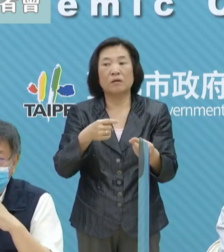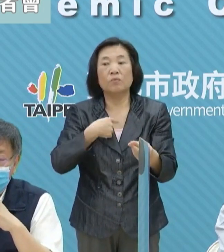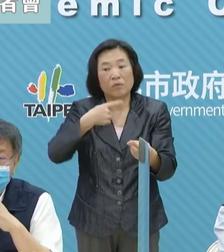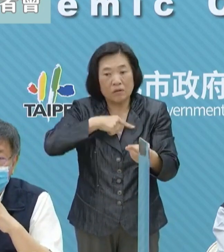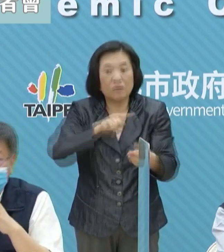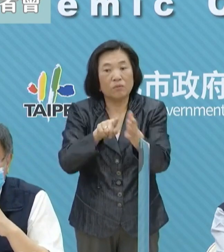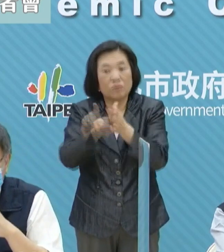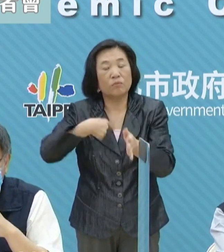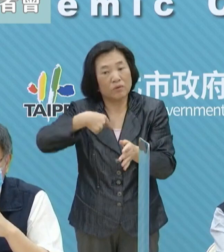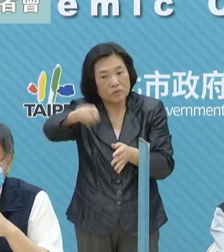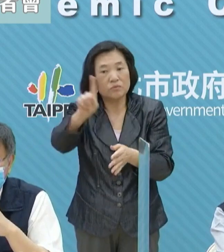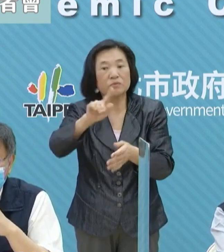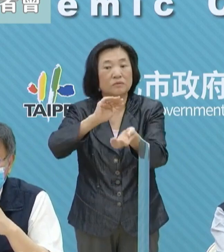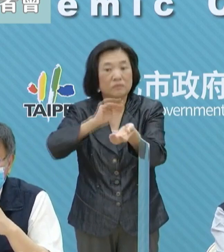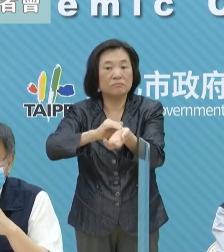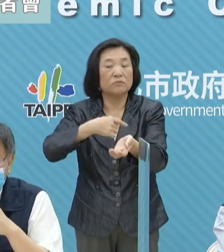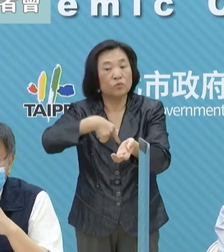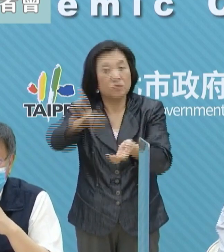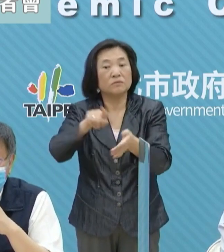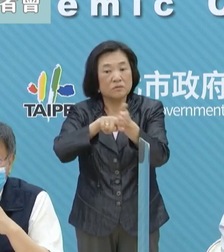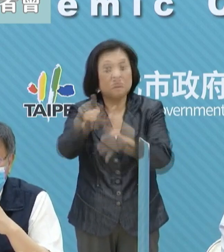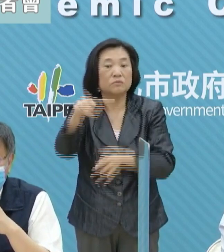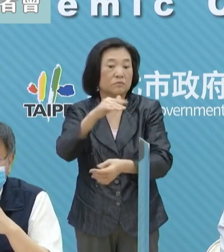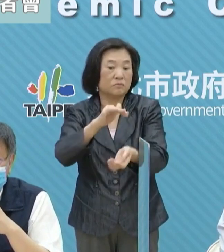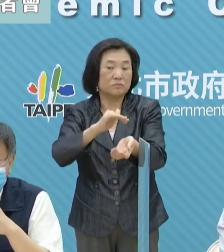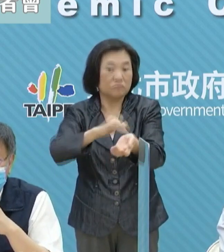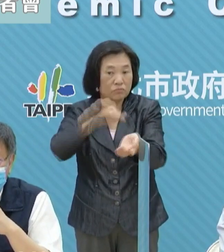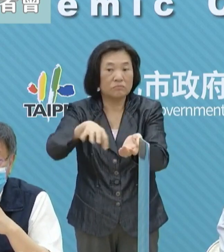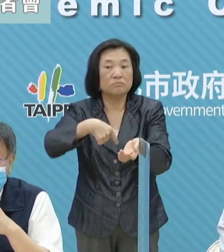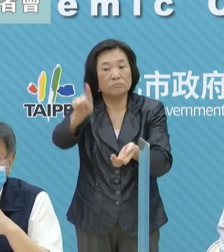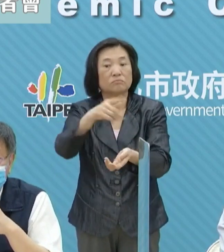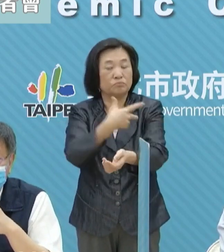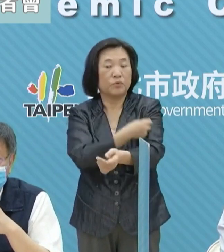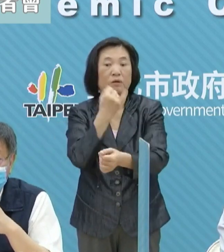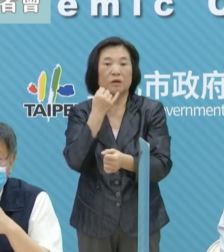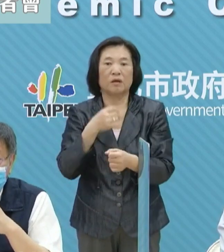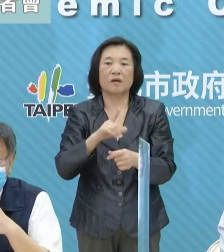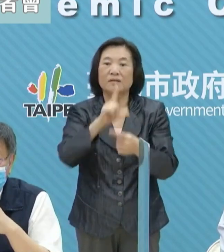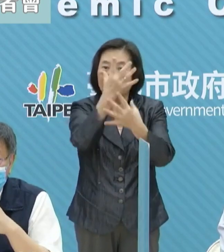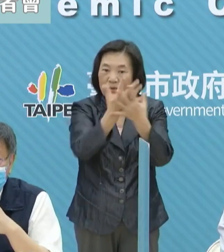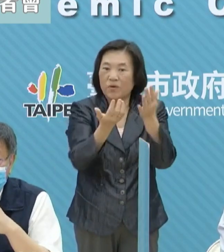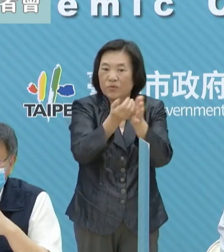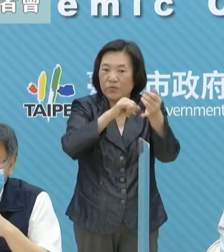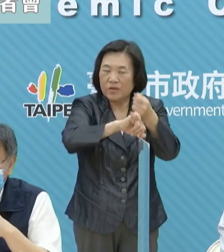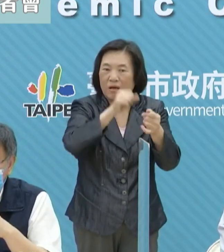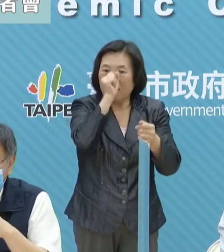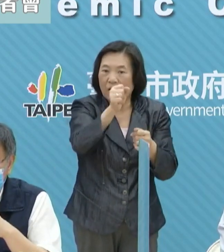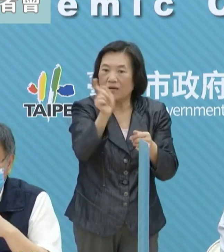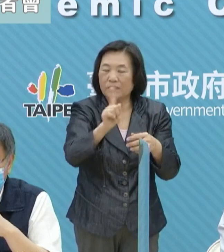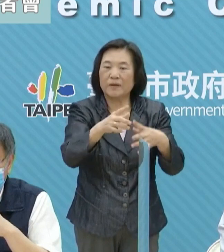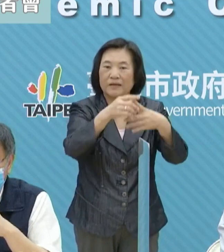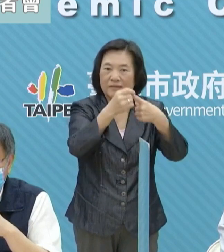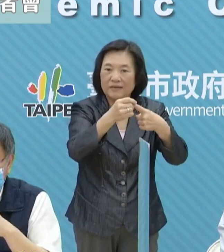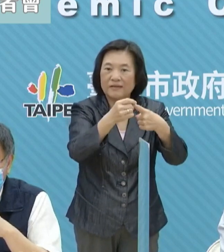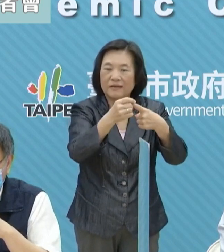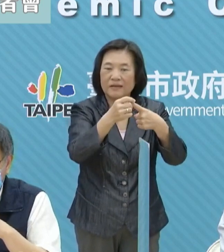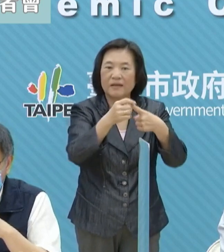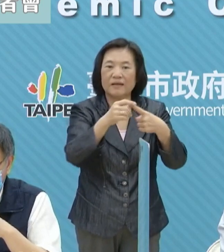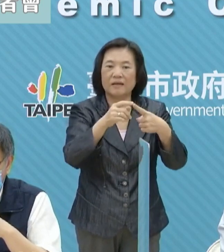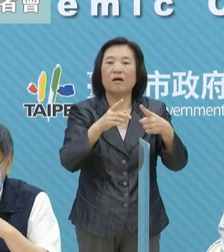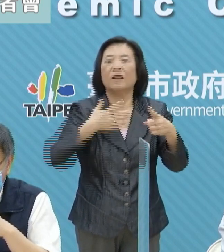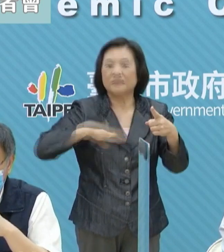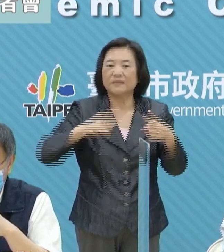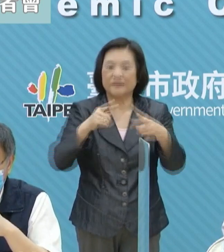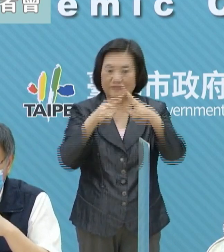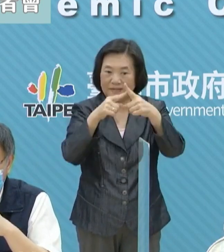以其他县市政府用发通知单的方式，其实台北市也有了，其实昨天也发下去了，我相信每一个长者都